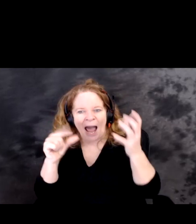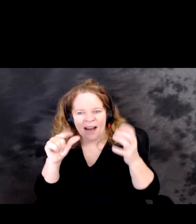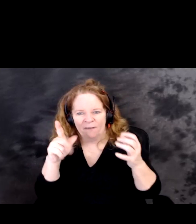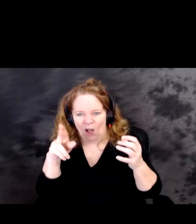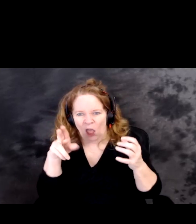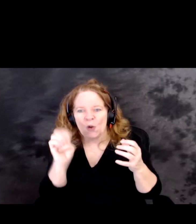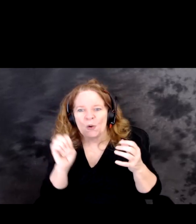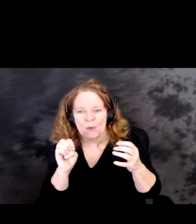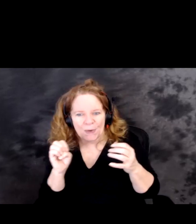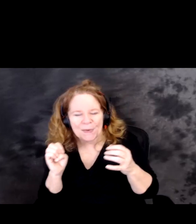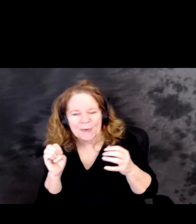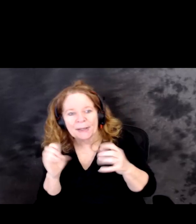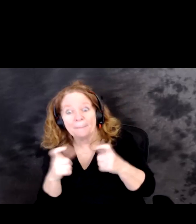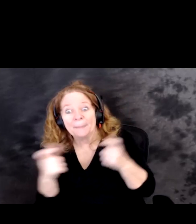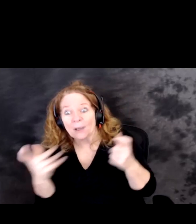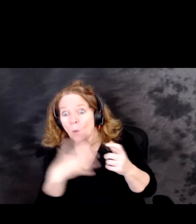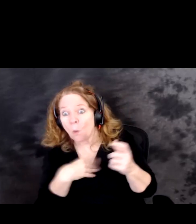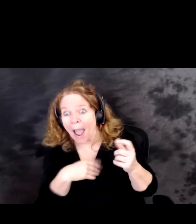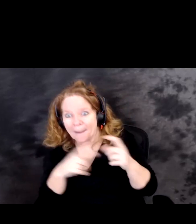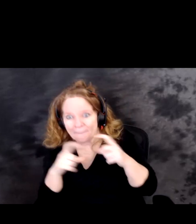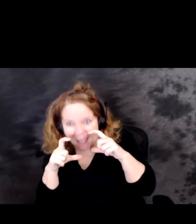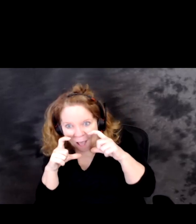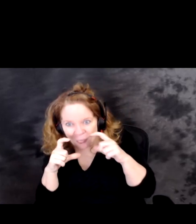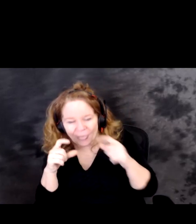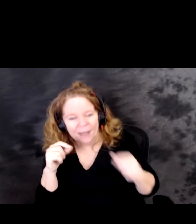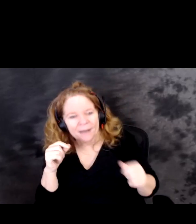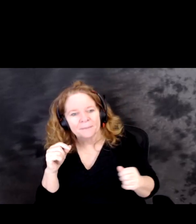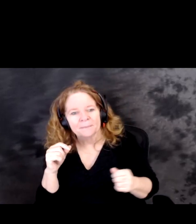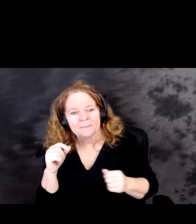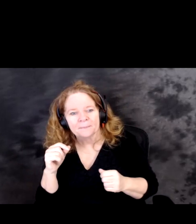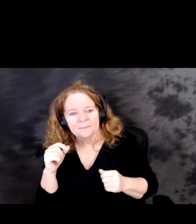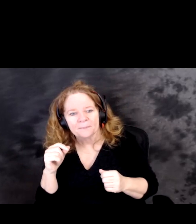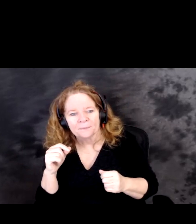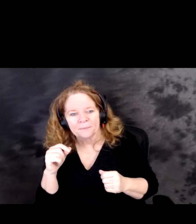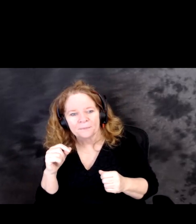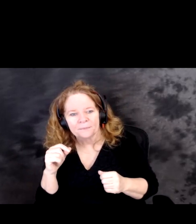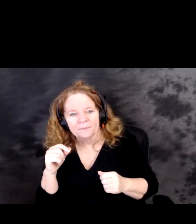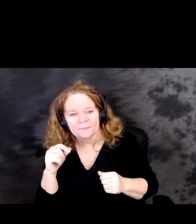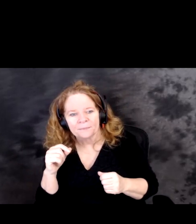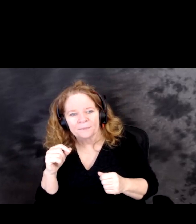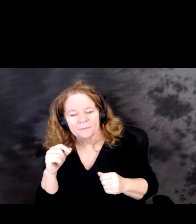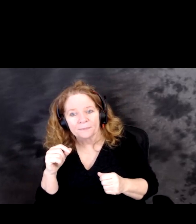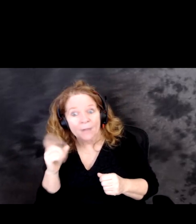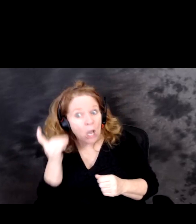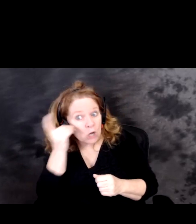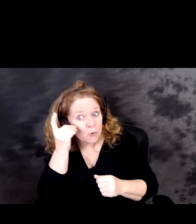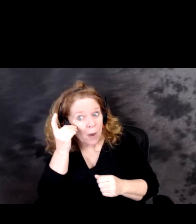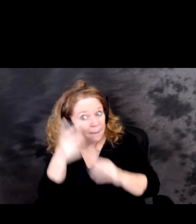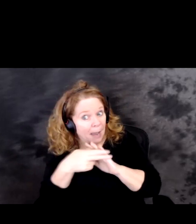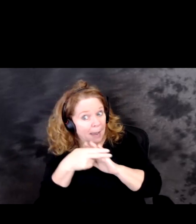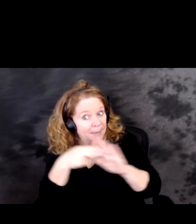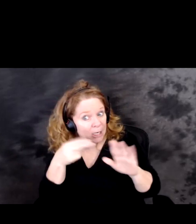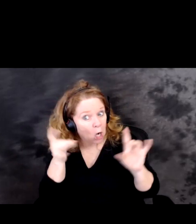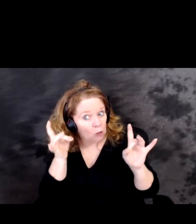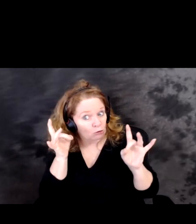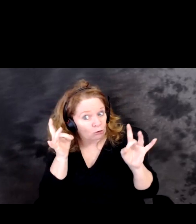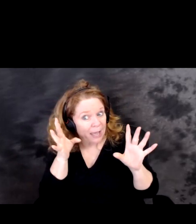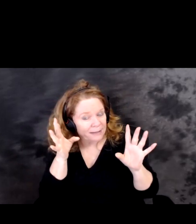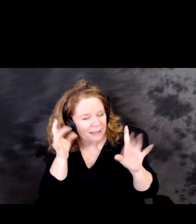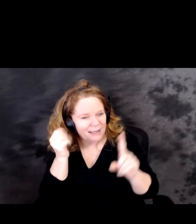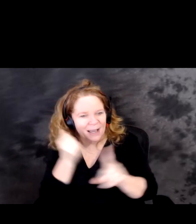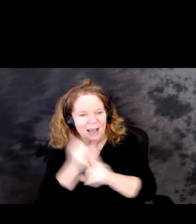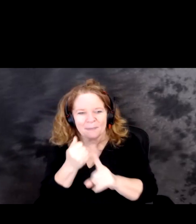goma, mucho resistol. Y esto va a ser un contraste. Y